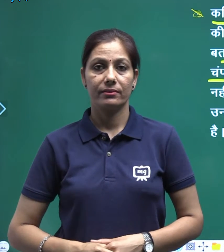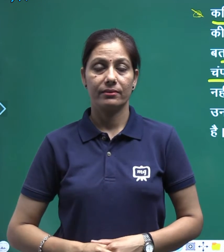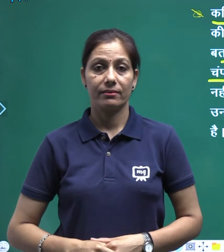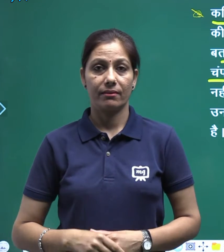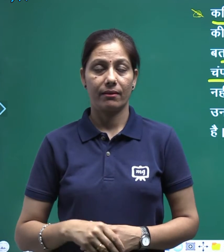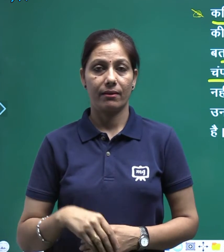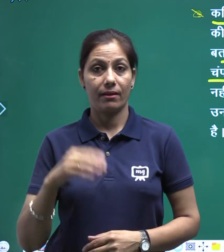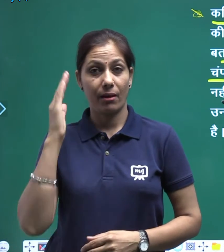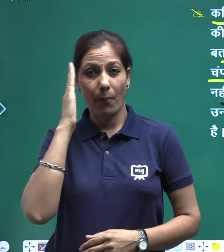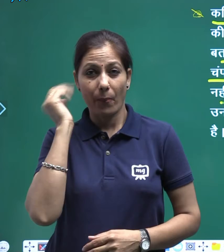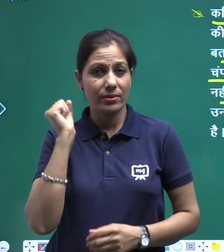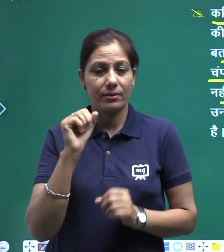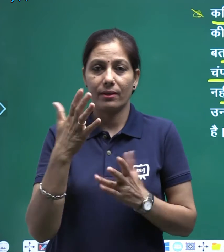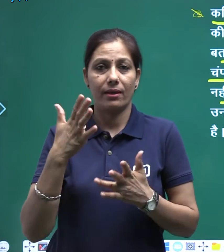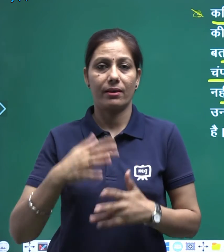नहीं पहचानती,